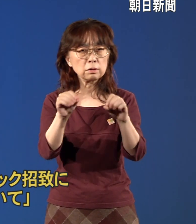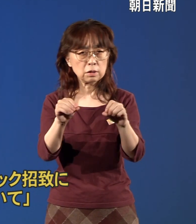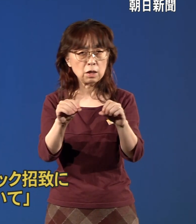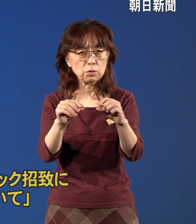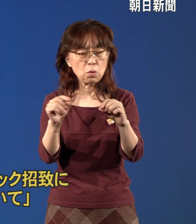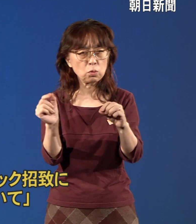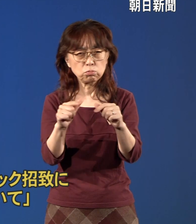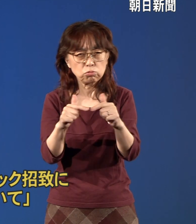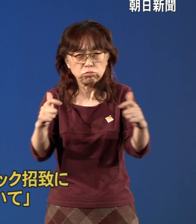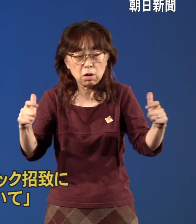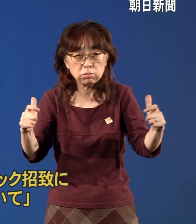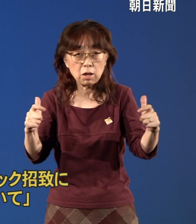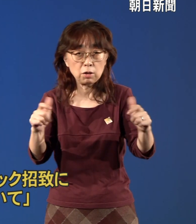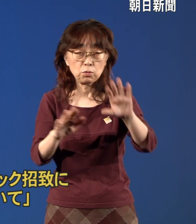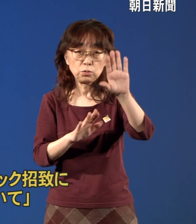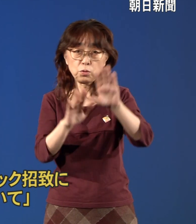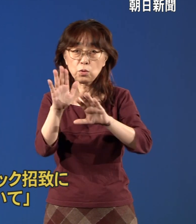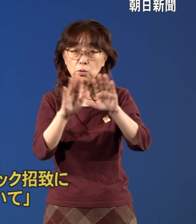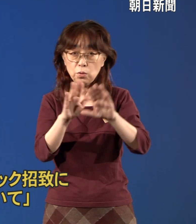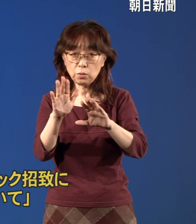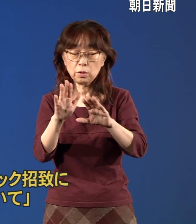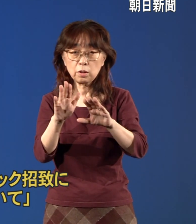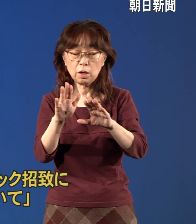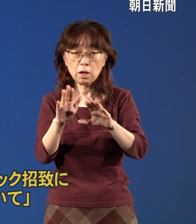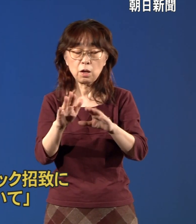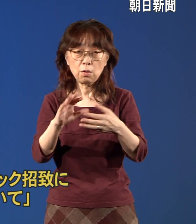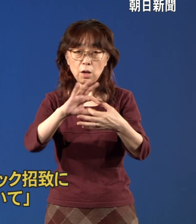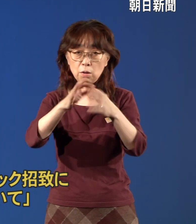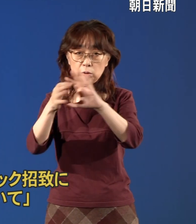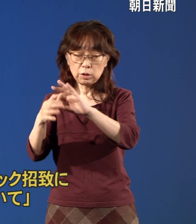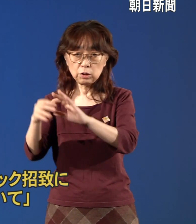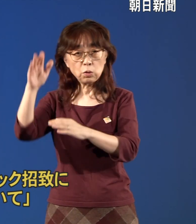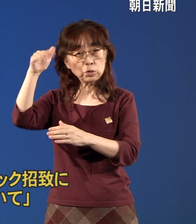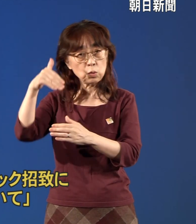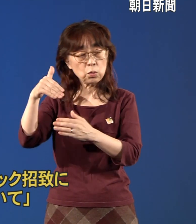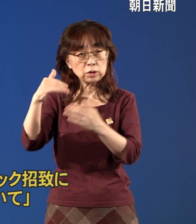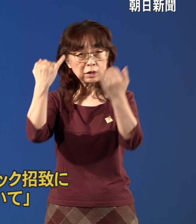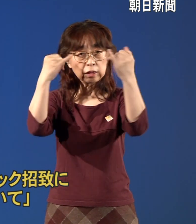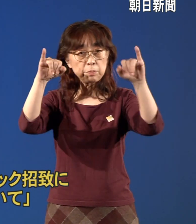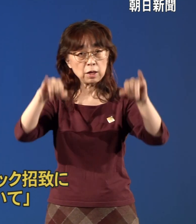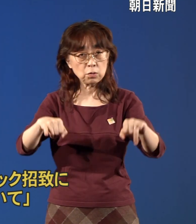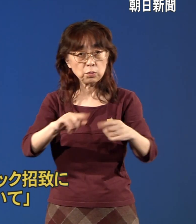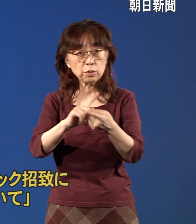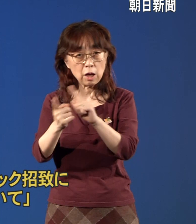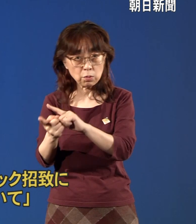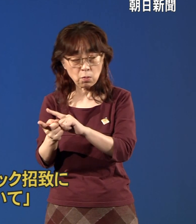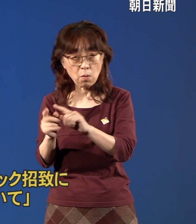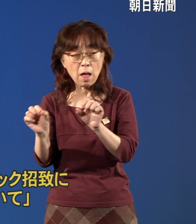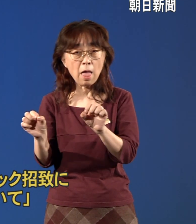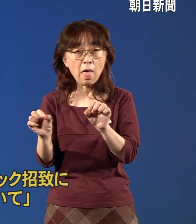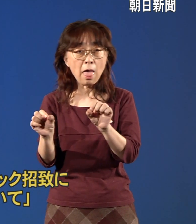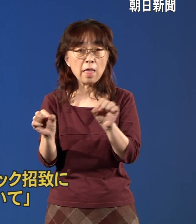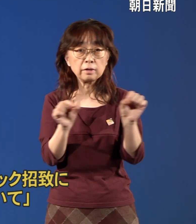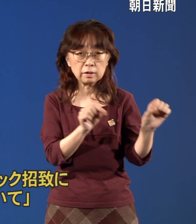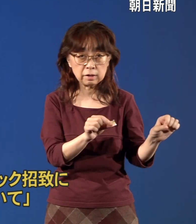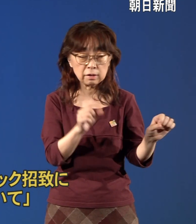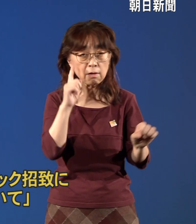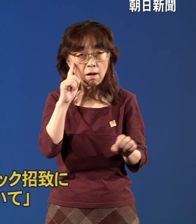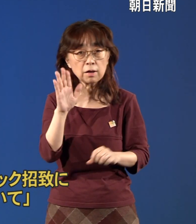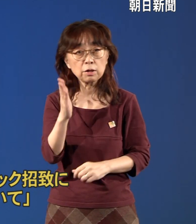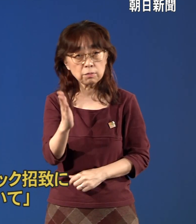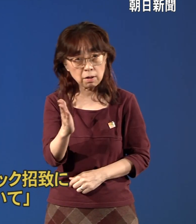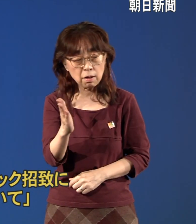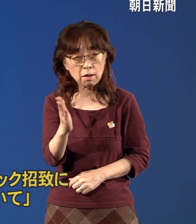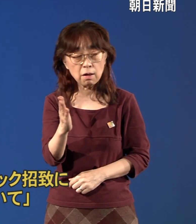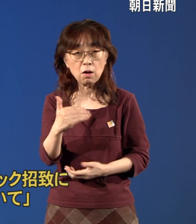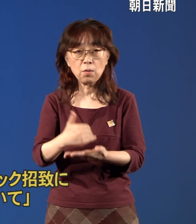ね、こういった五輪招致イベントについてはどう対応されるのか、延期などもお考えでいらっしゃるのか、お聞かせいただ